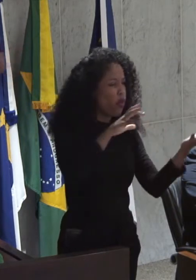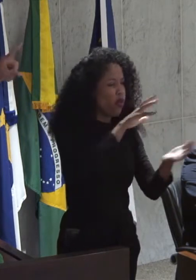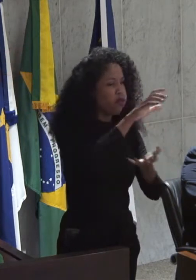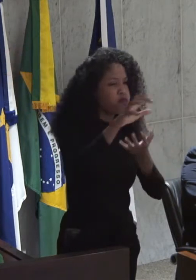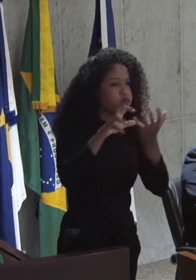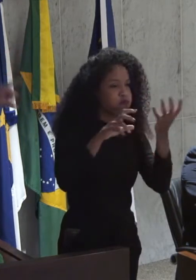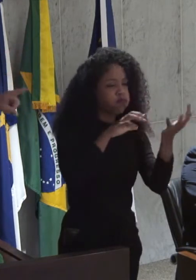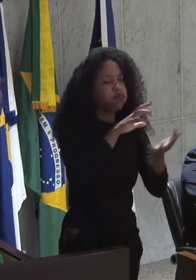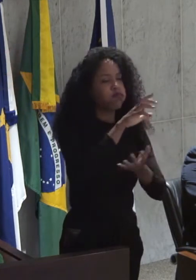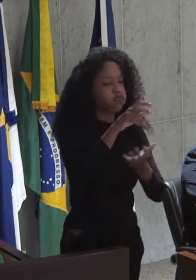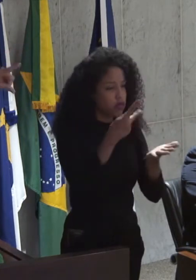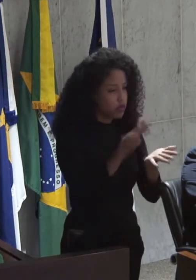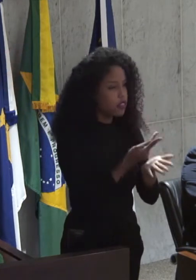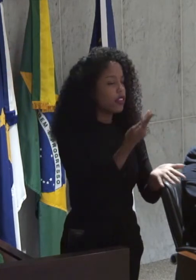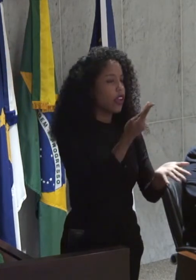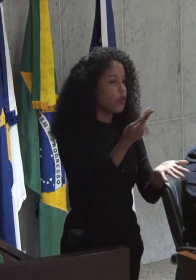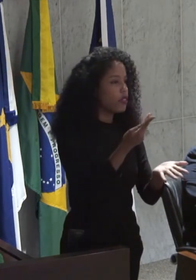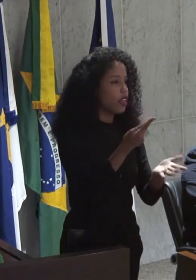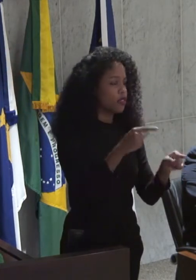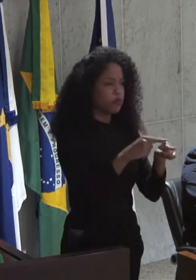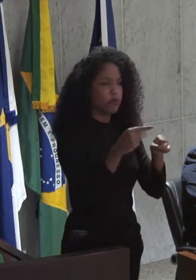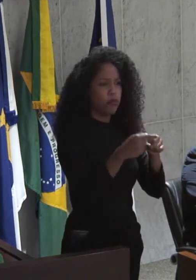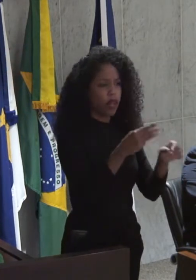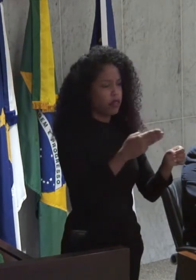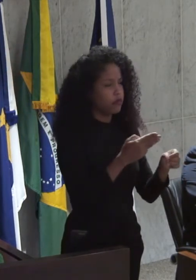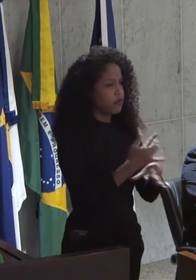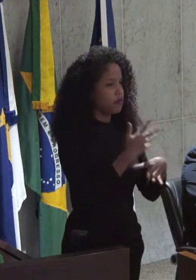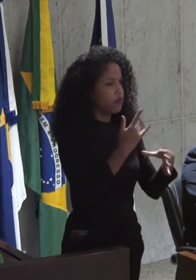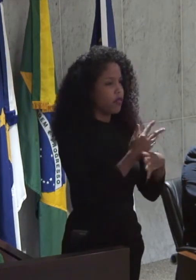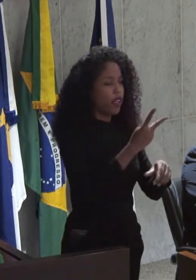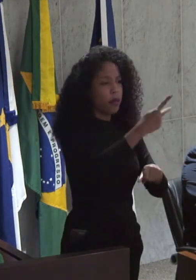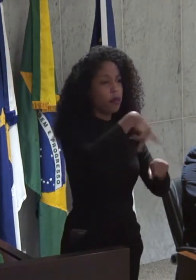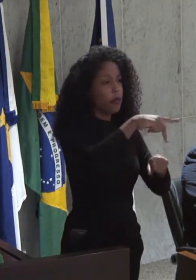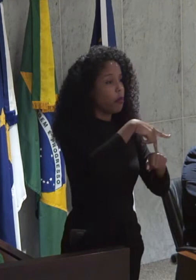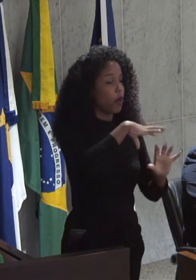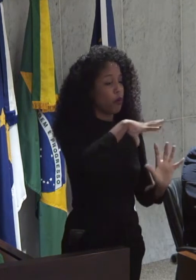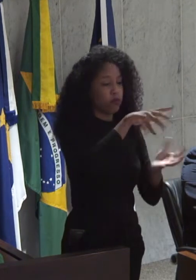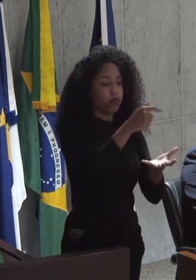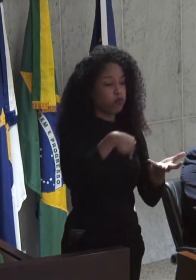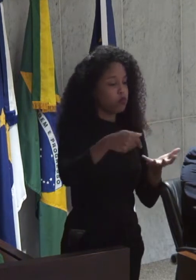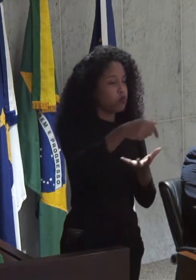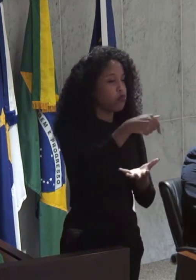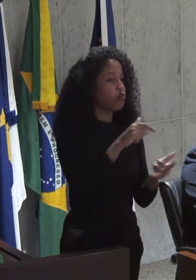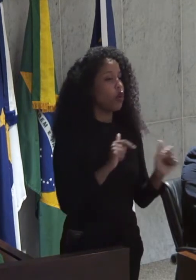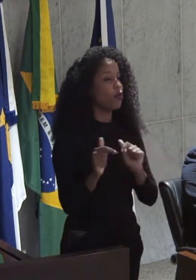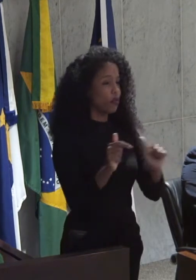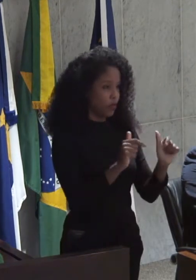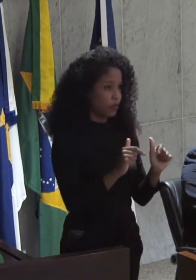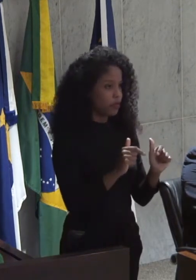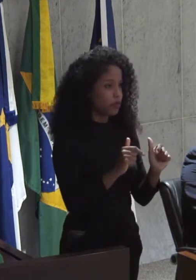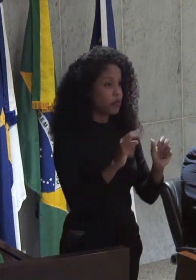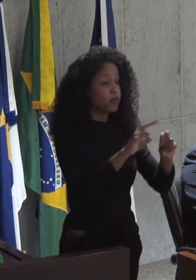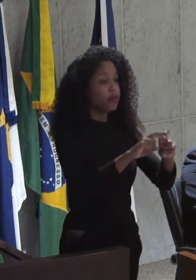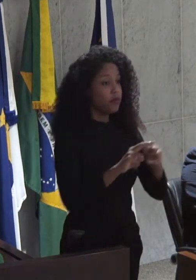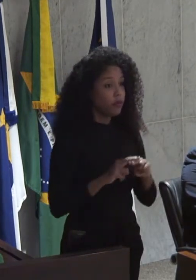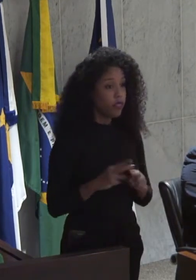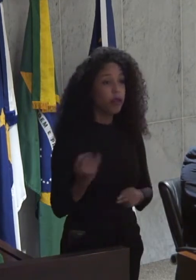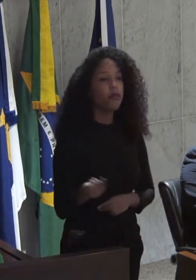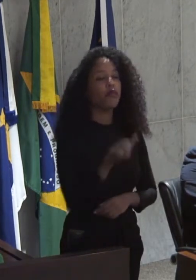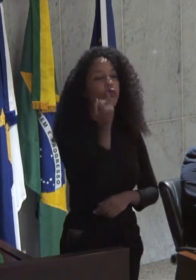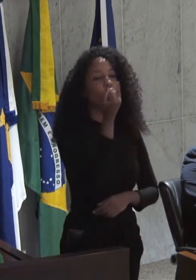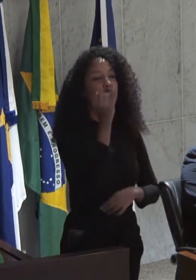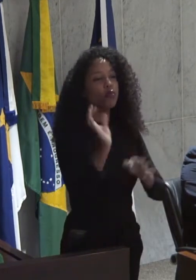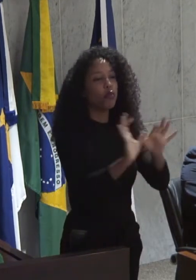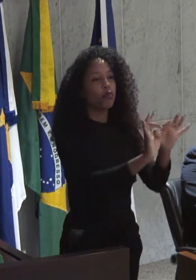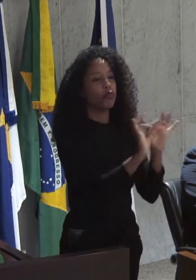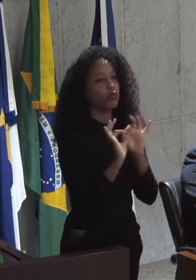instalado em qualquer cidade, em qualquer bairro, em qualquer país, em qualquer lugar do nosso planeta. Por isso, a importância dessa união